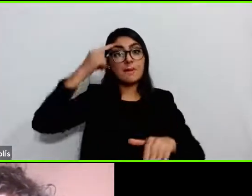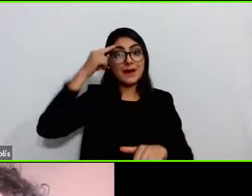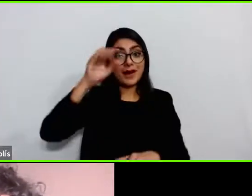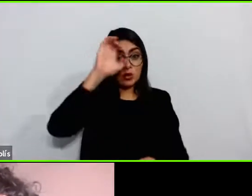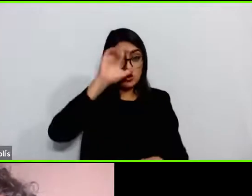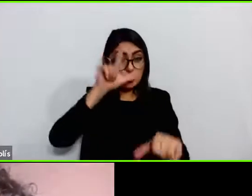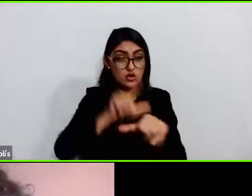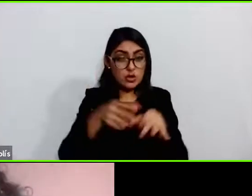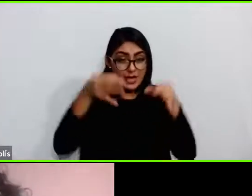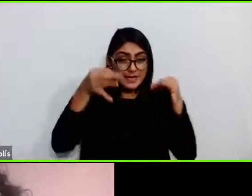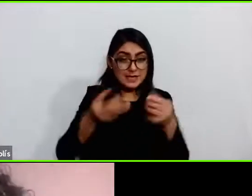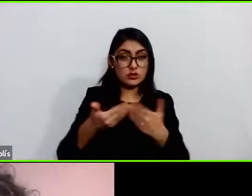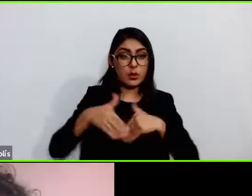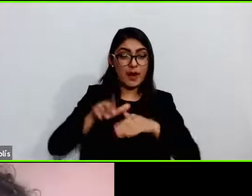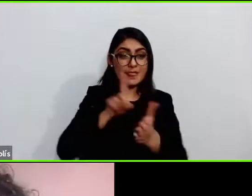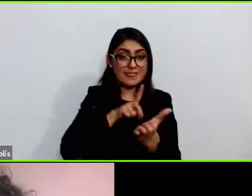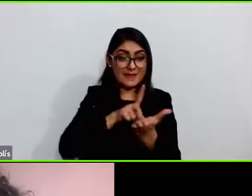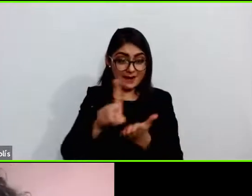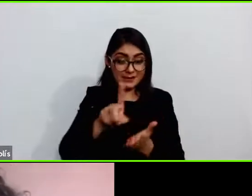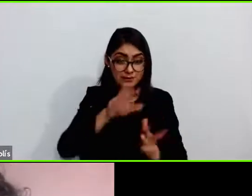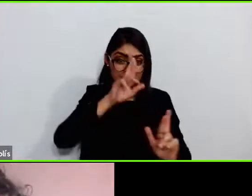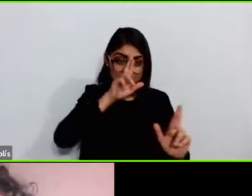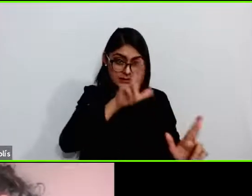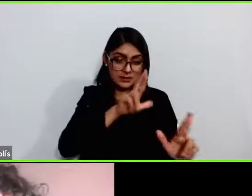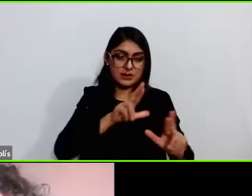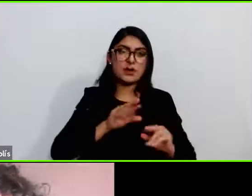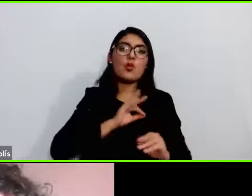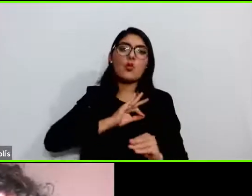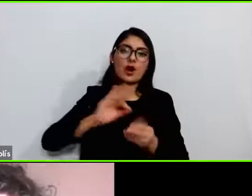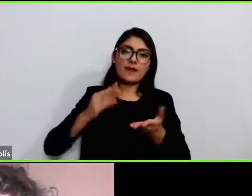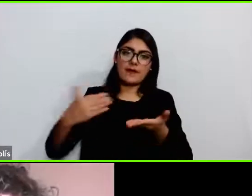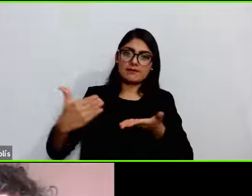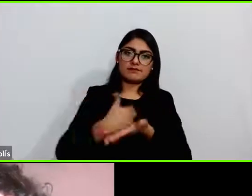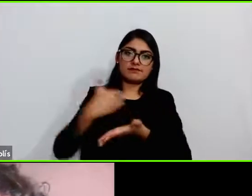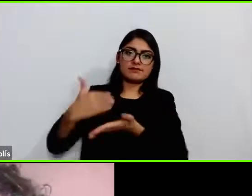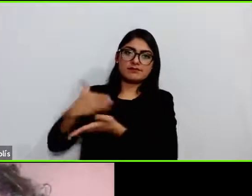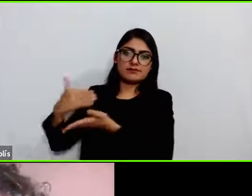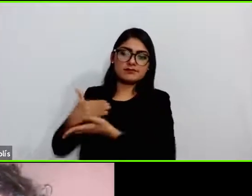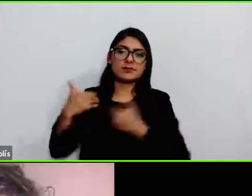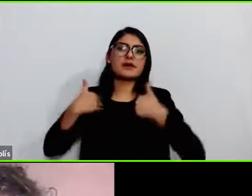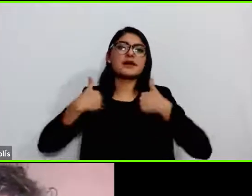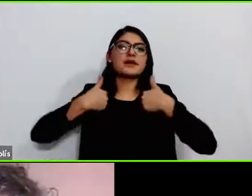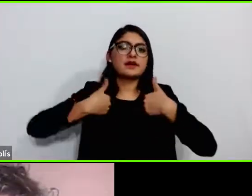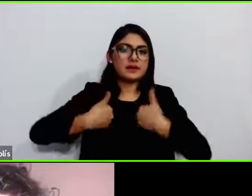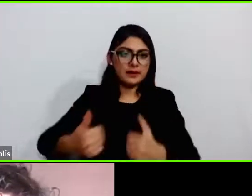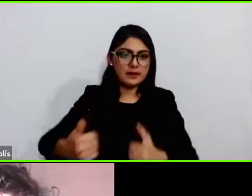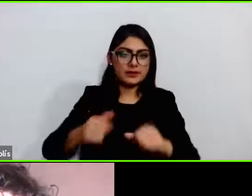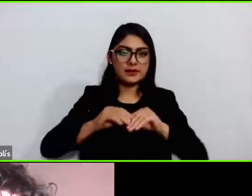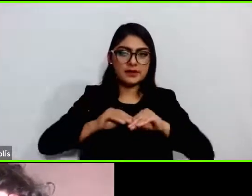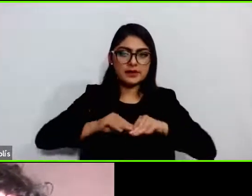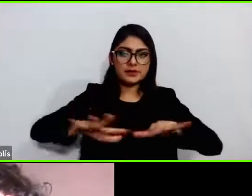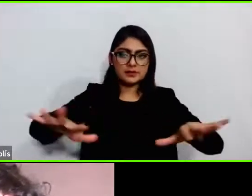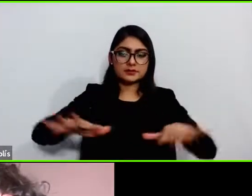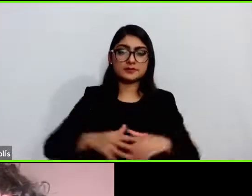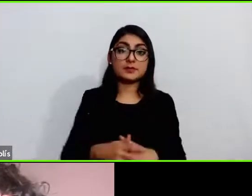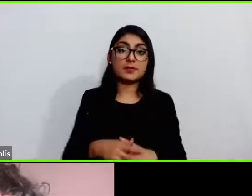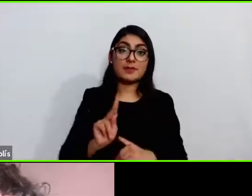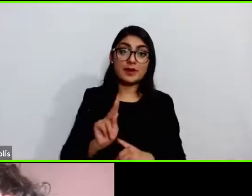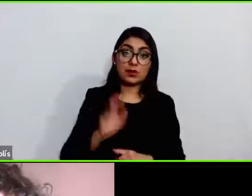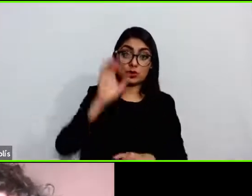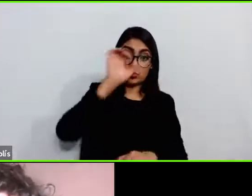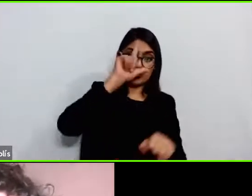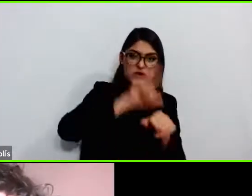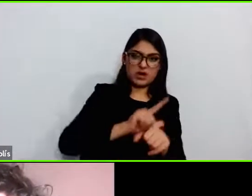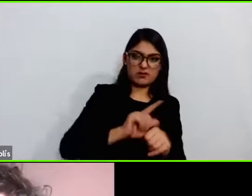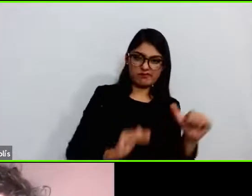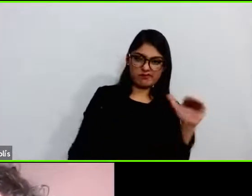¿no? Y esa cultura de los derechos, digamos, se contrapone a una cultura autoritaria, ¿no? Por ejemplo, en el